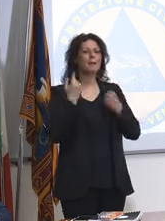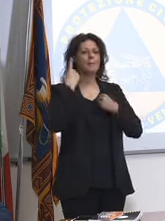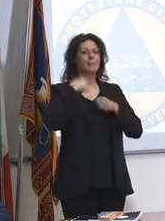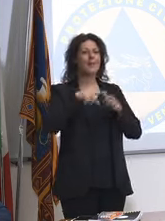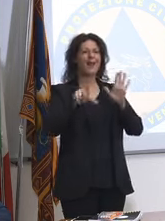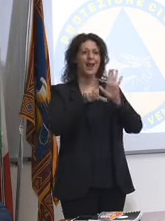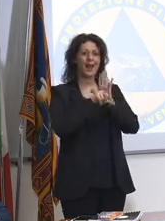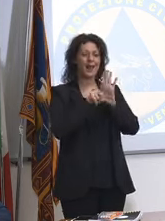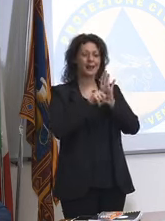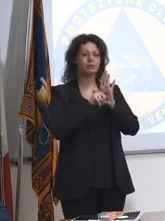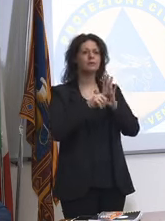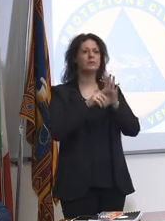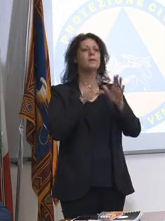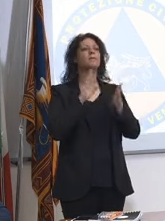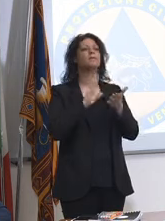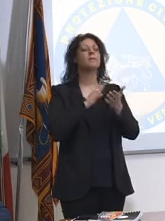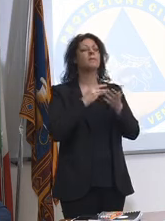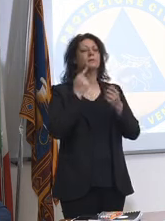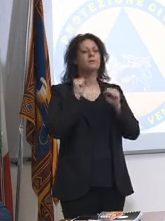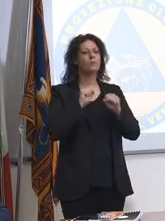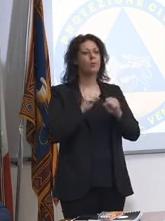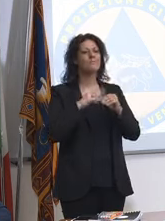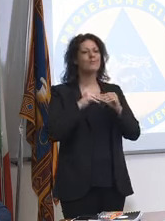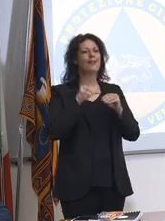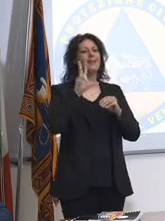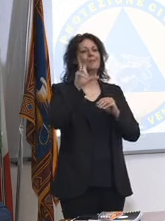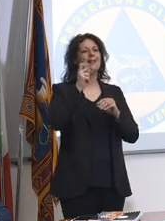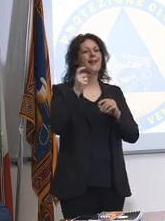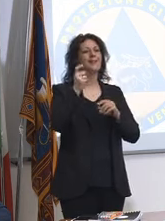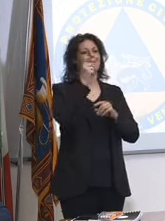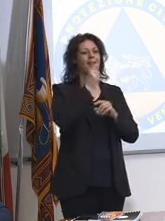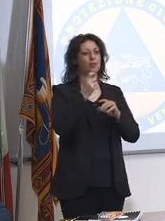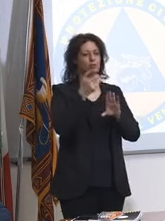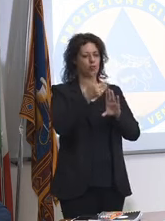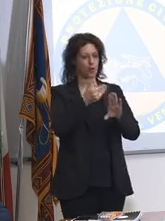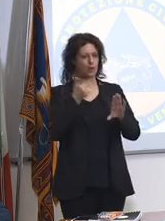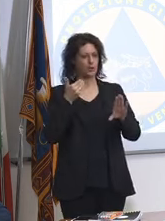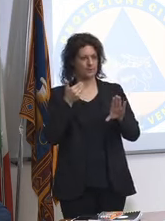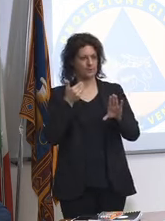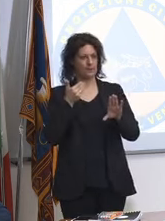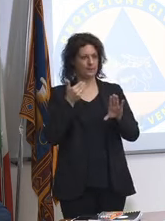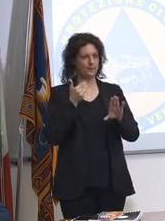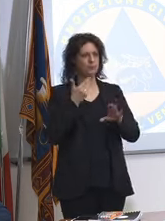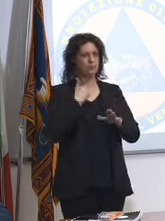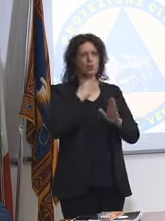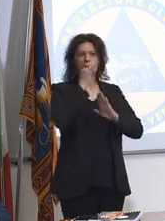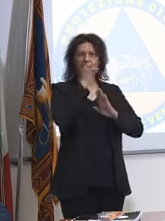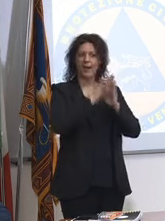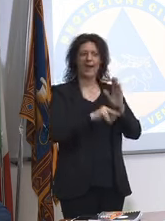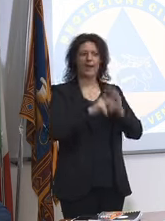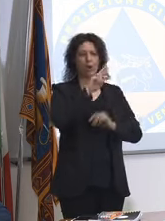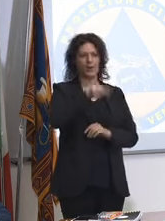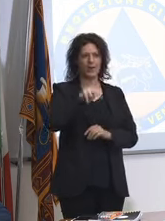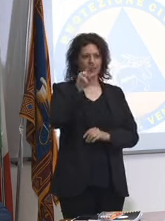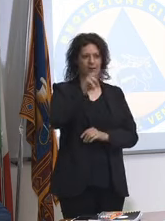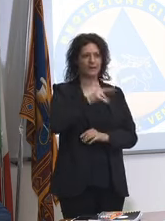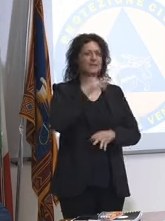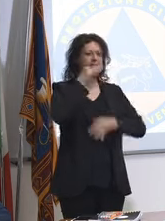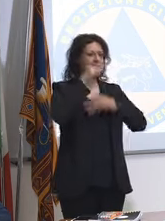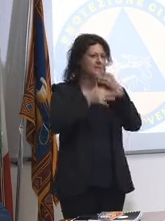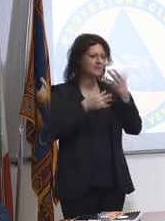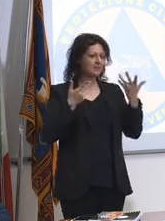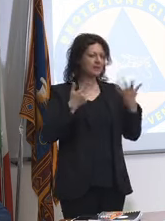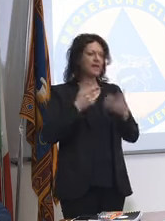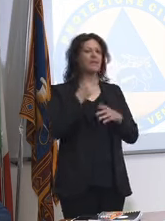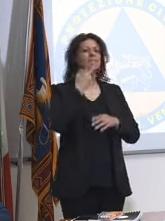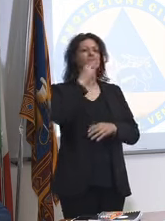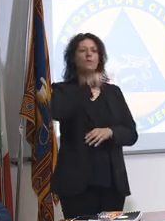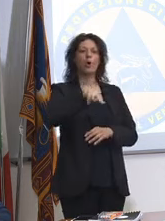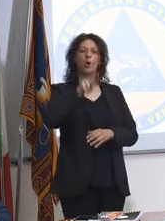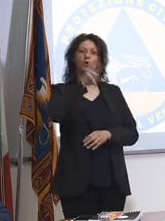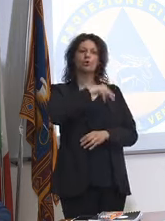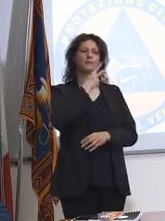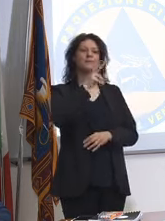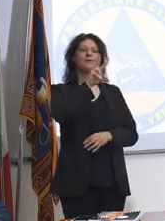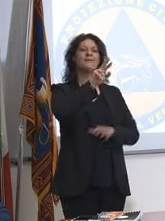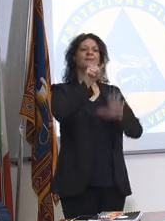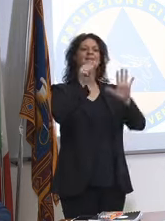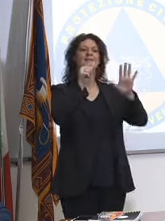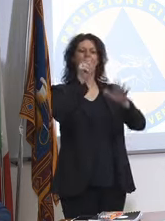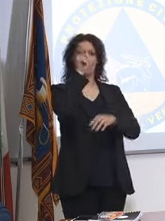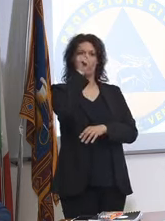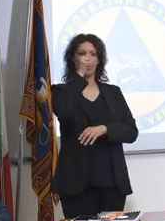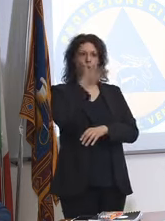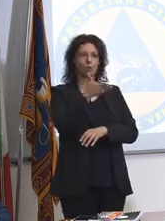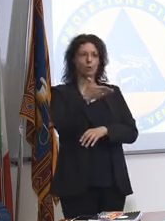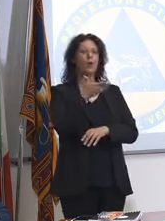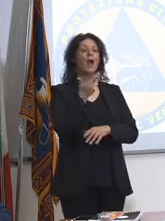30 giorni, tanto è vero che sono tutte le regole elettorali in quel periodo. Quindi se tu voti il 26 luglio, la mia campagna